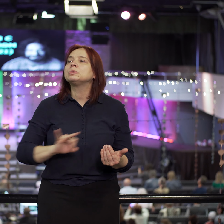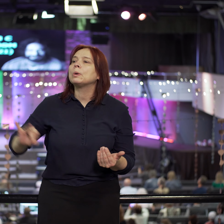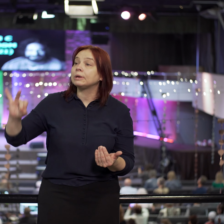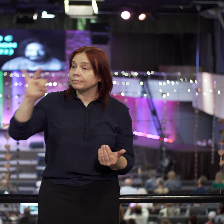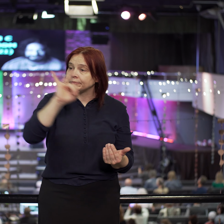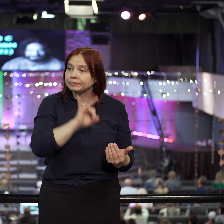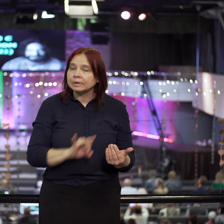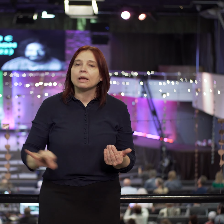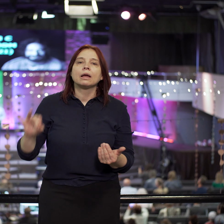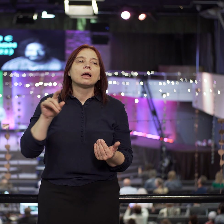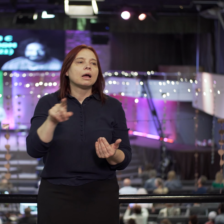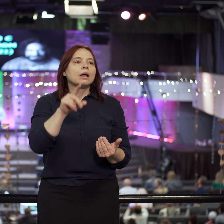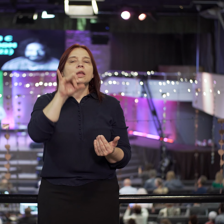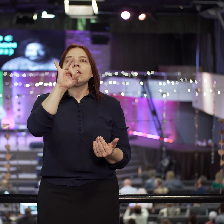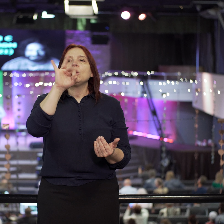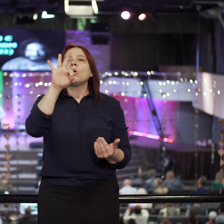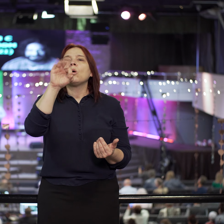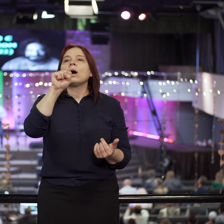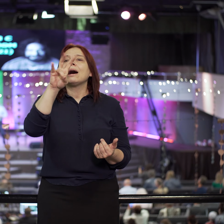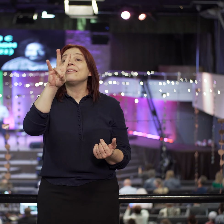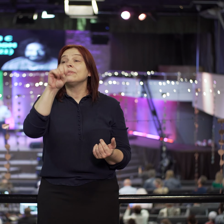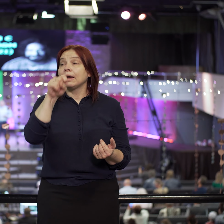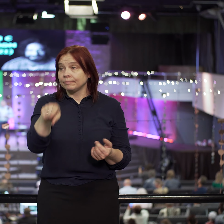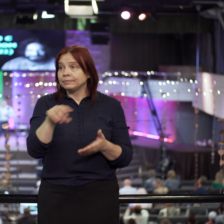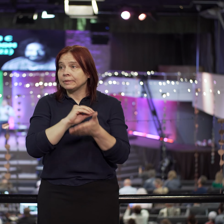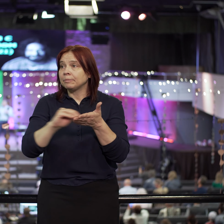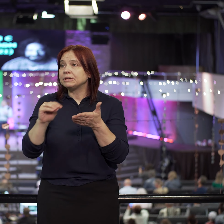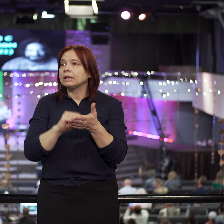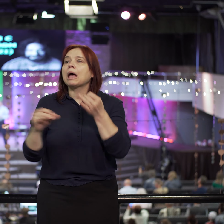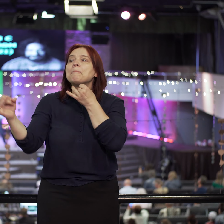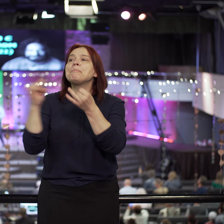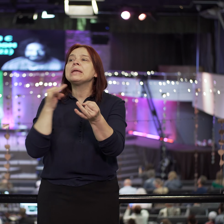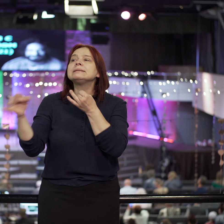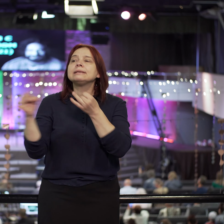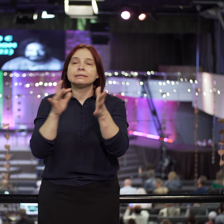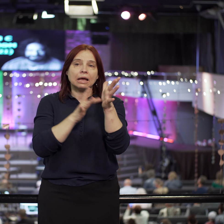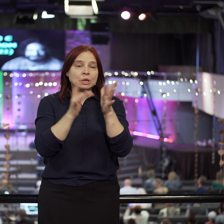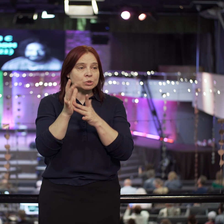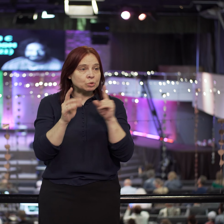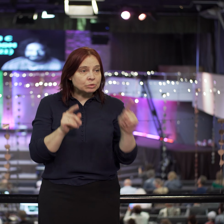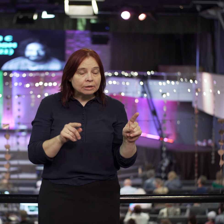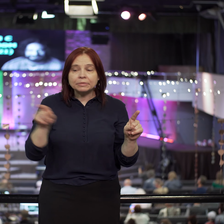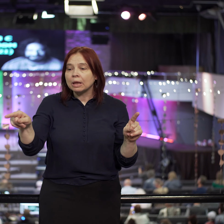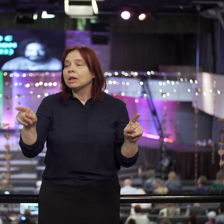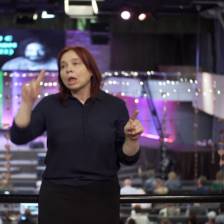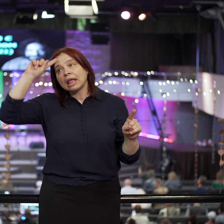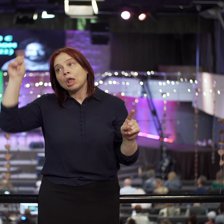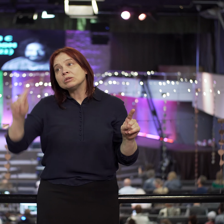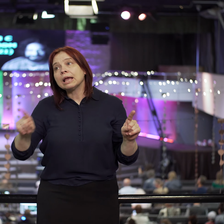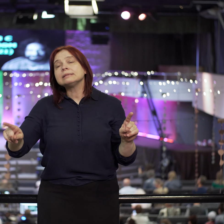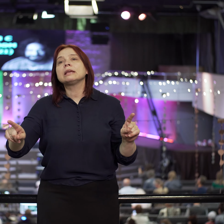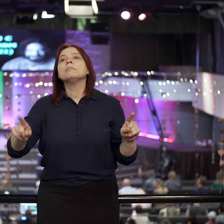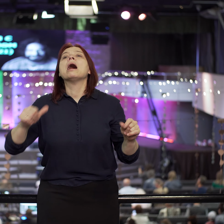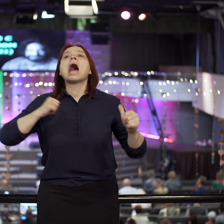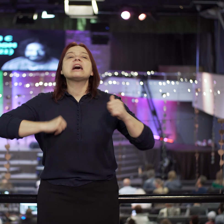историю, которая описана в Евангелии от Иоанна. Это беседа Иисуса Христа с иудейским раввином,